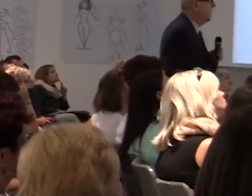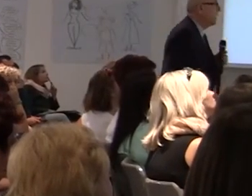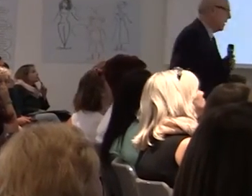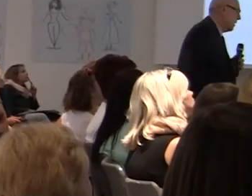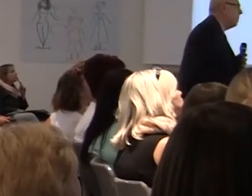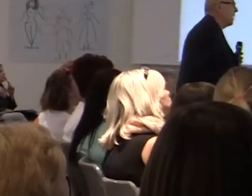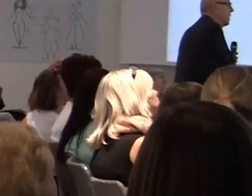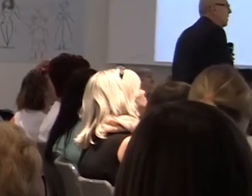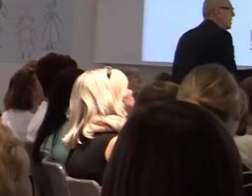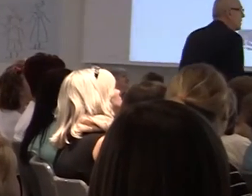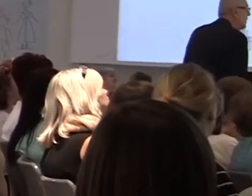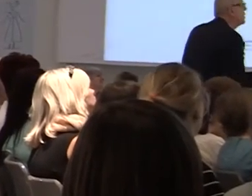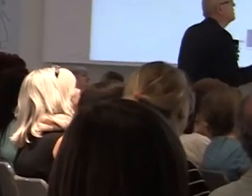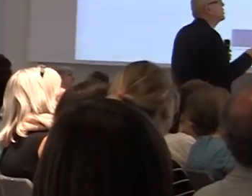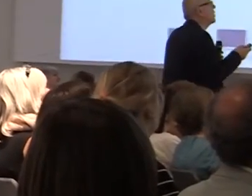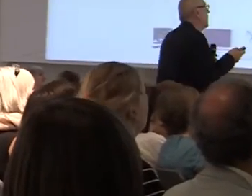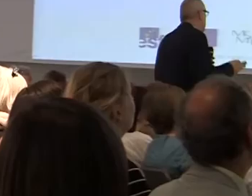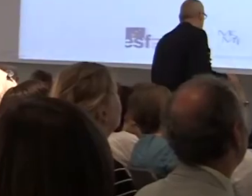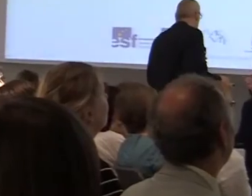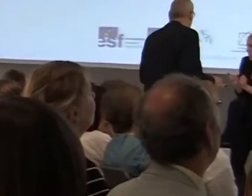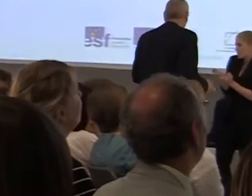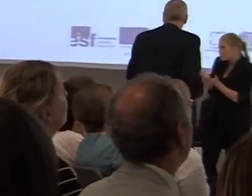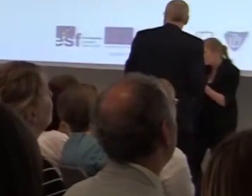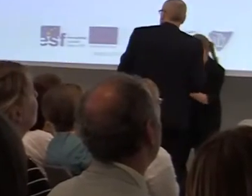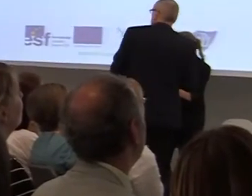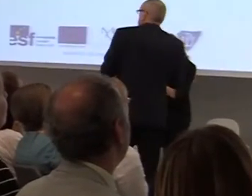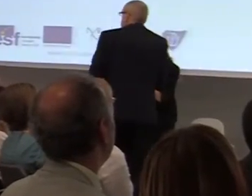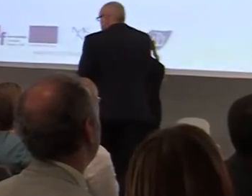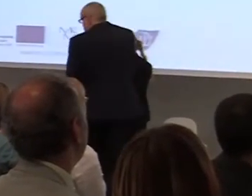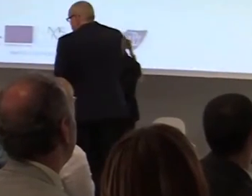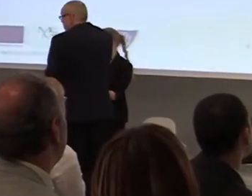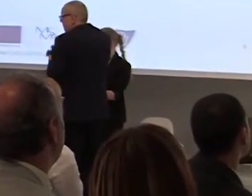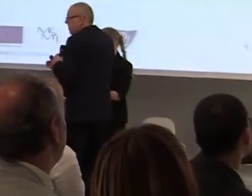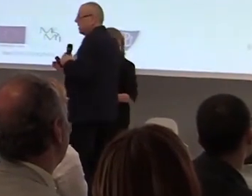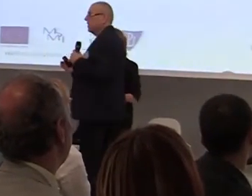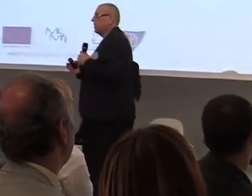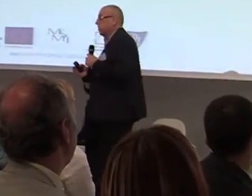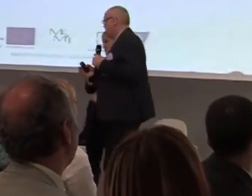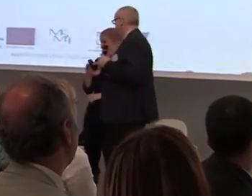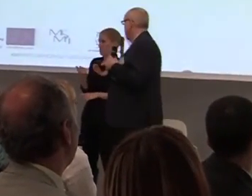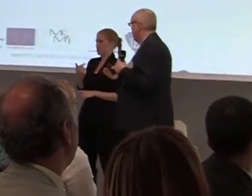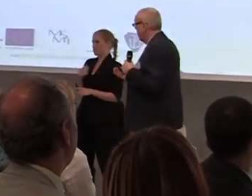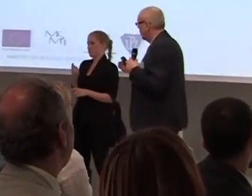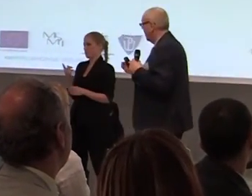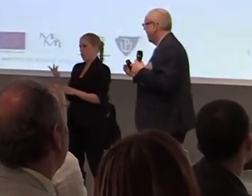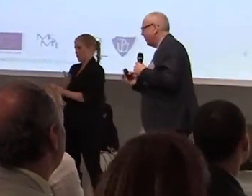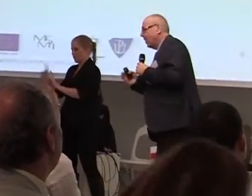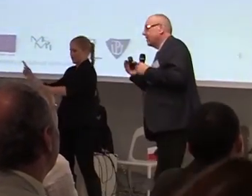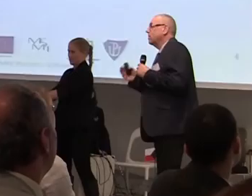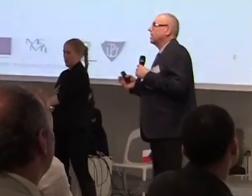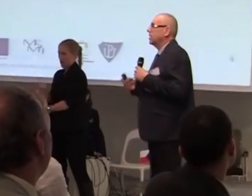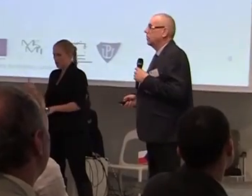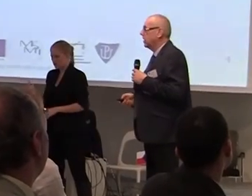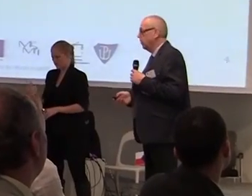Manhattanu, tak my se lišíme trojnásobně v počtu dětí se speciálními vzdělávacími potřebami.